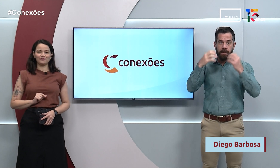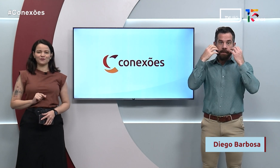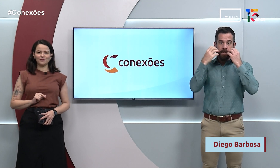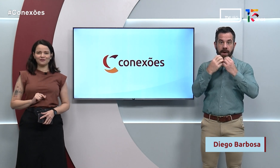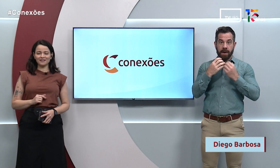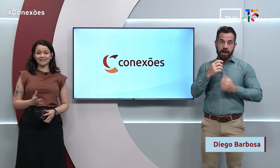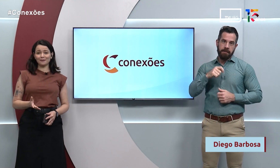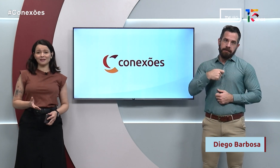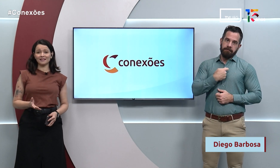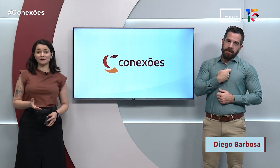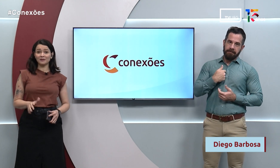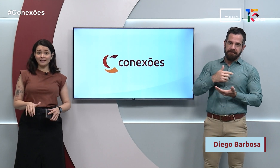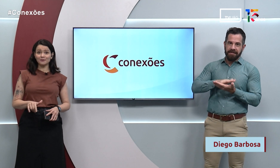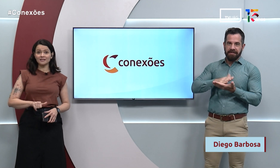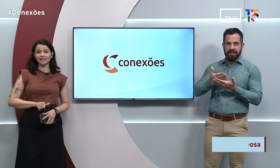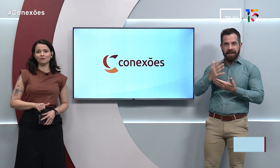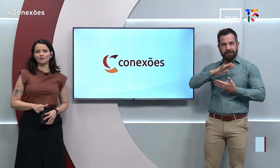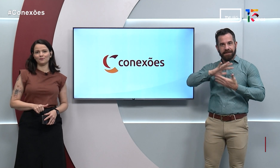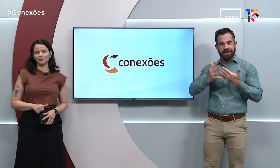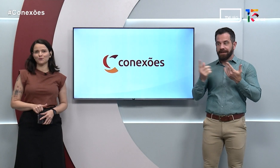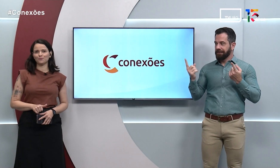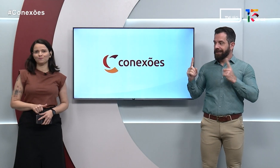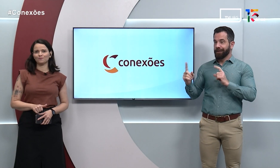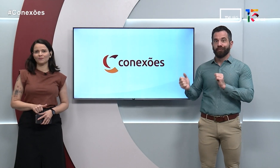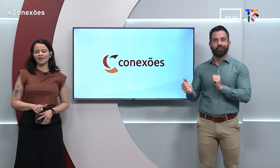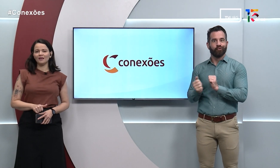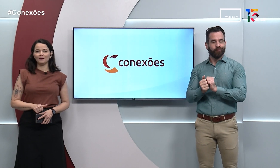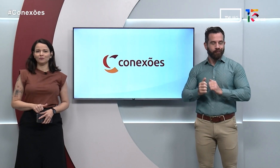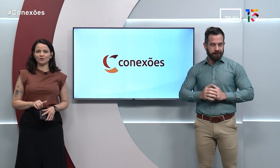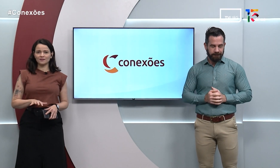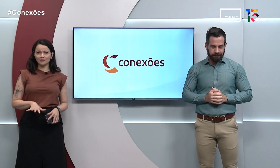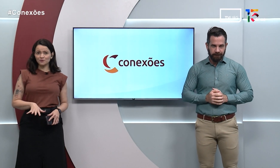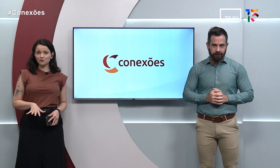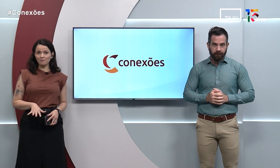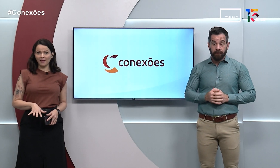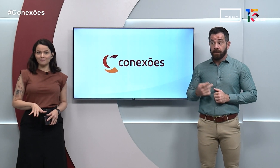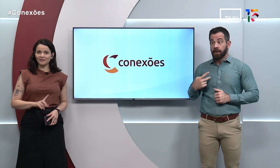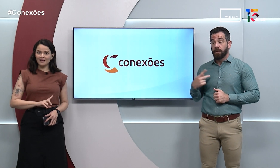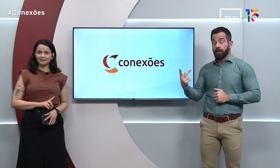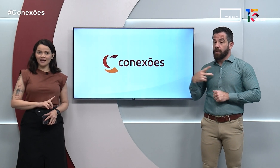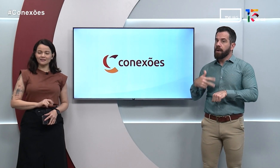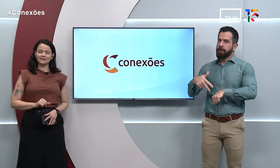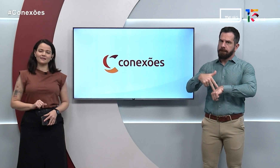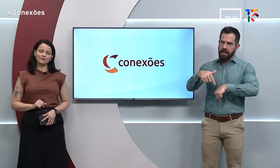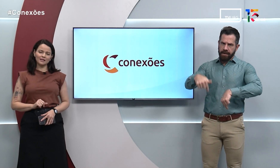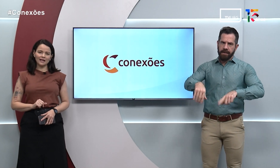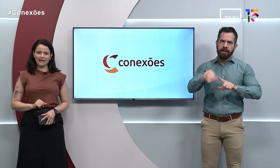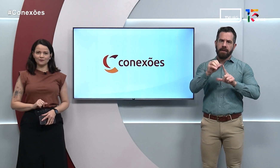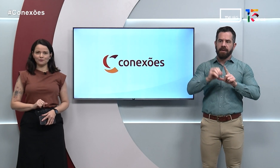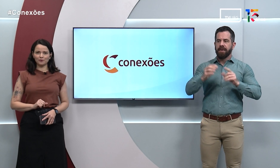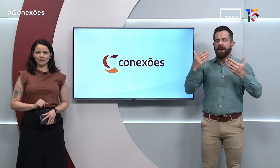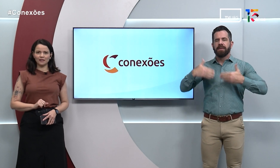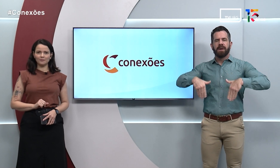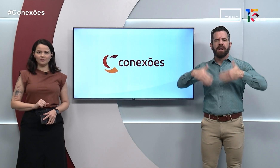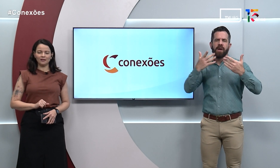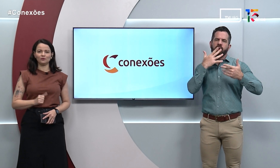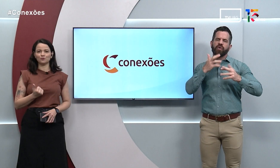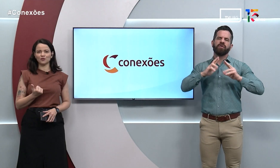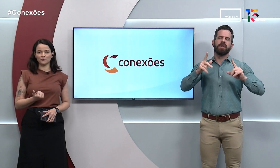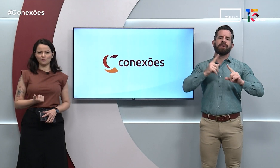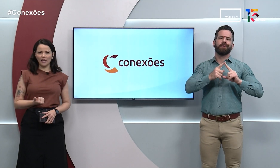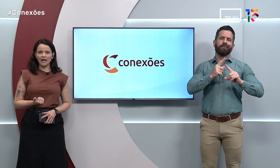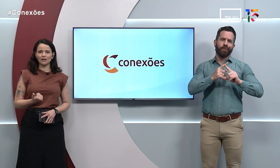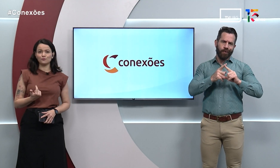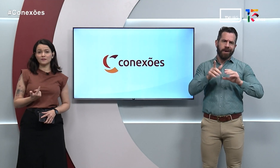É o professor que faz a interpretação para Libras aqui no estúdio. Bom, nós estamos de pé e atrás está o cenário do programa, em